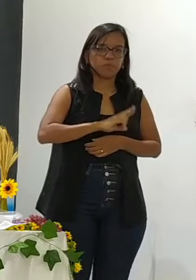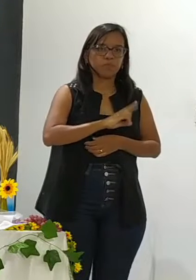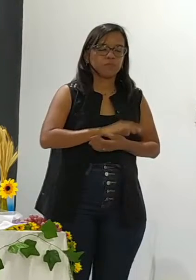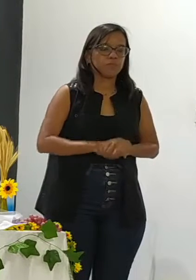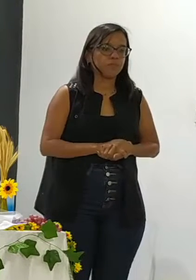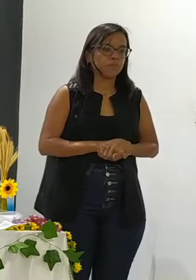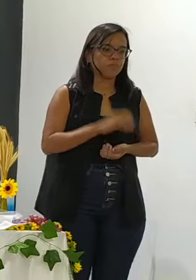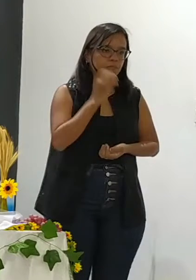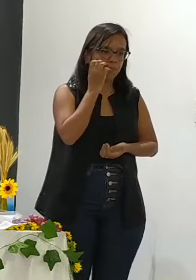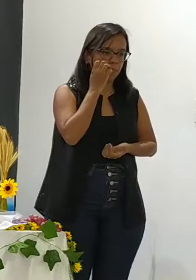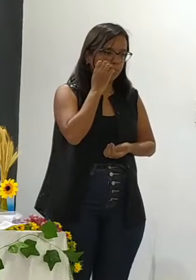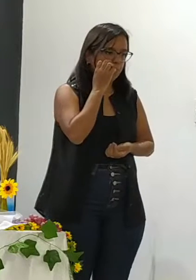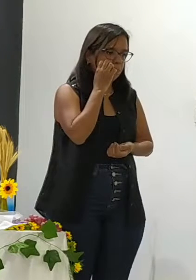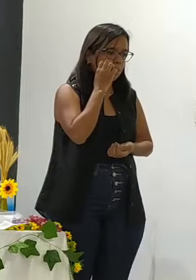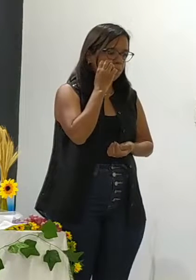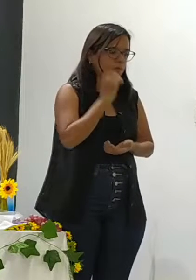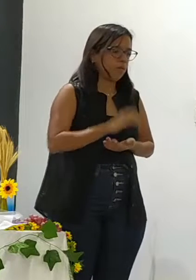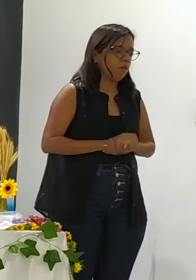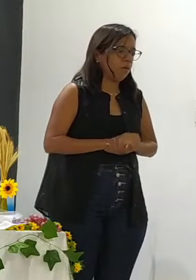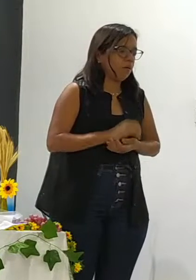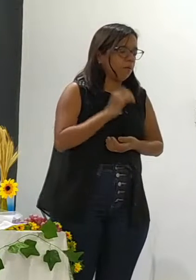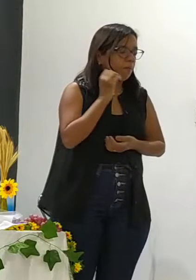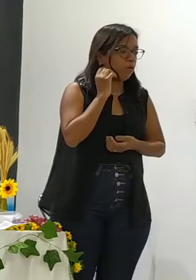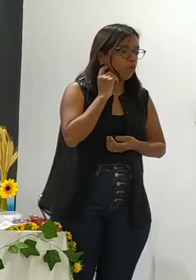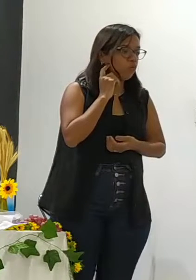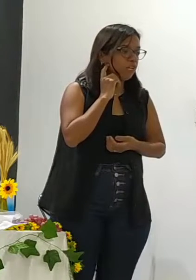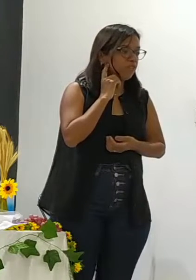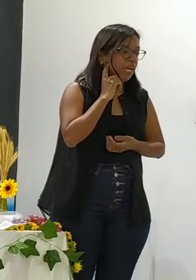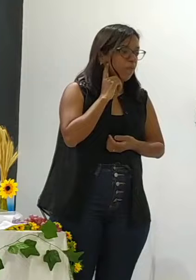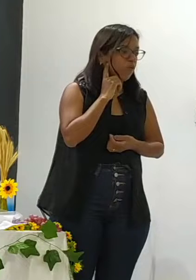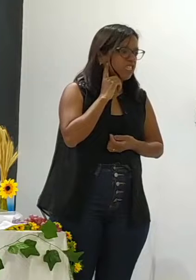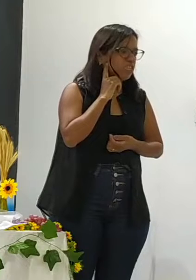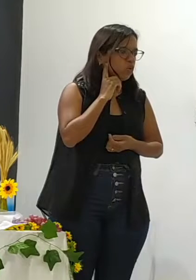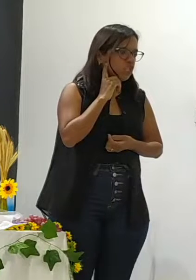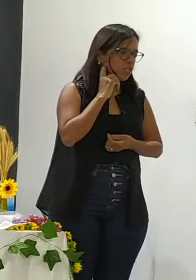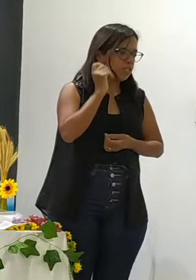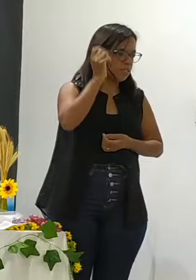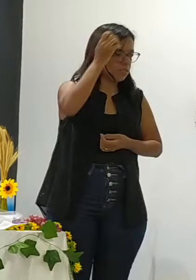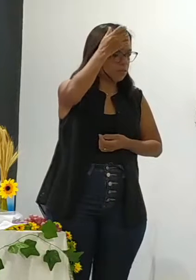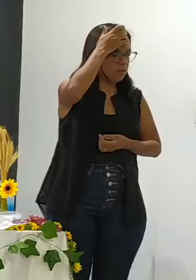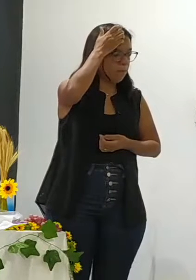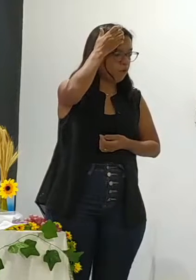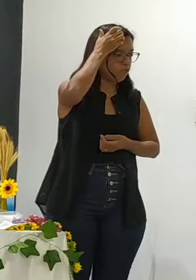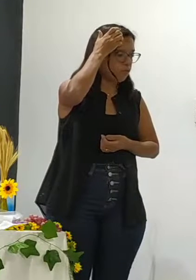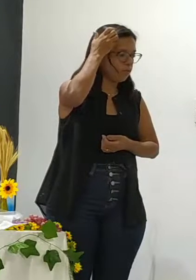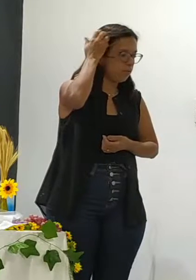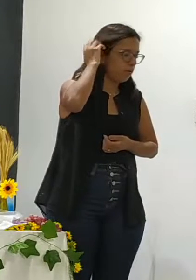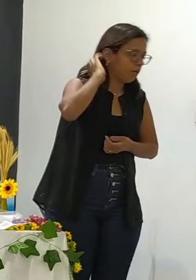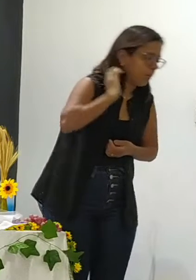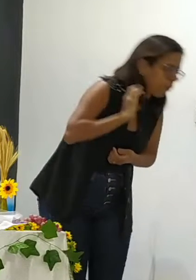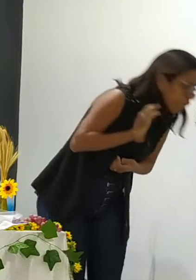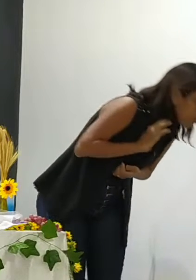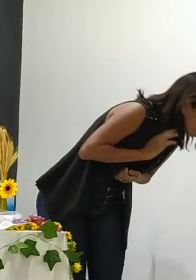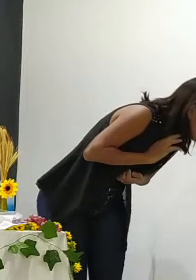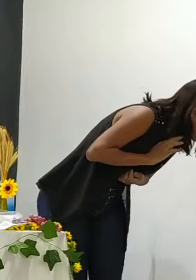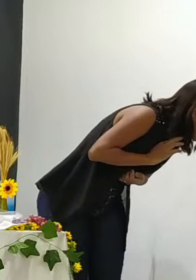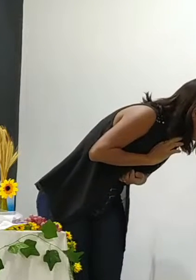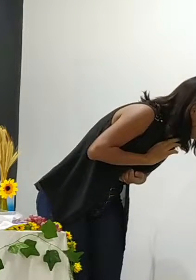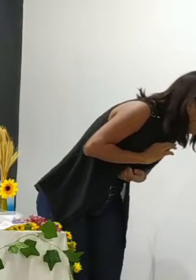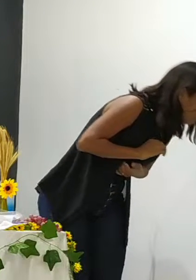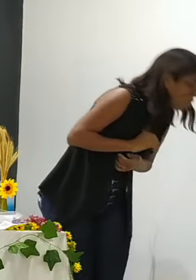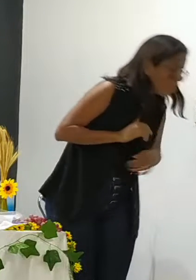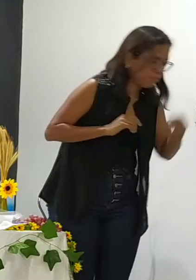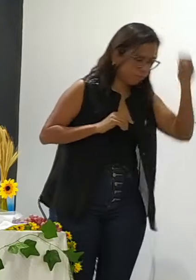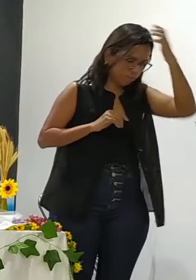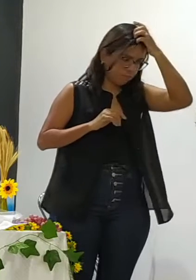Quando a Letícia, uma vez a gente conversando, e a Letícia falou para mim assim, pastor, quer que você vai pregar